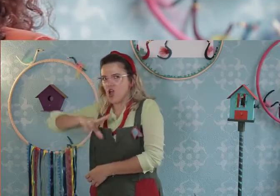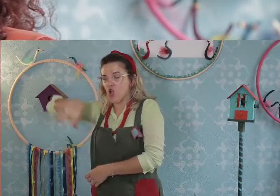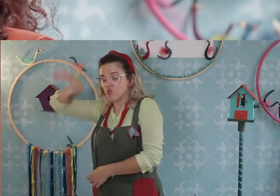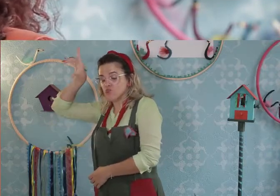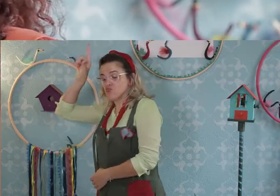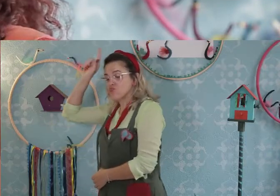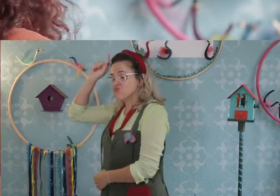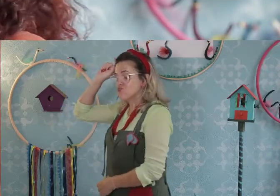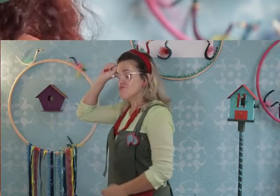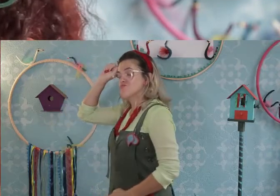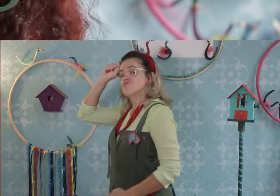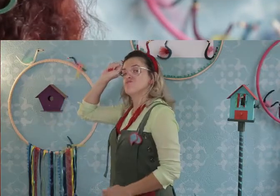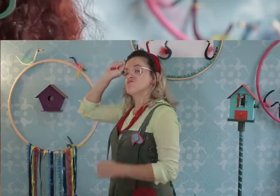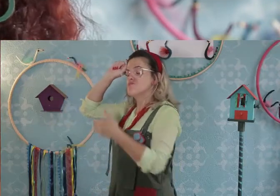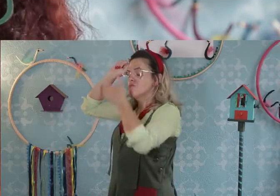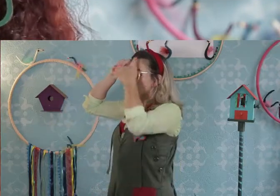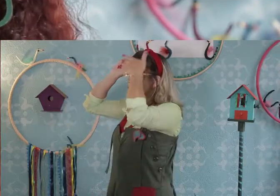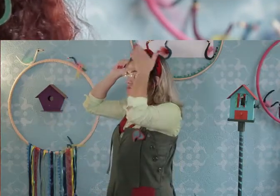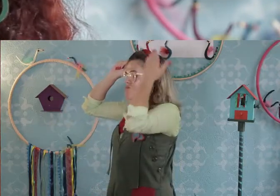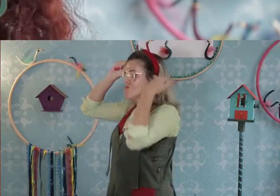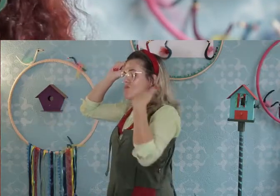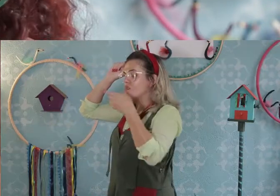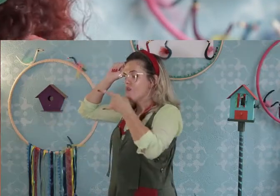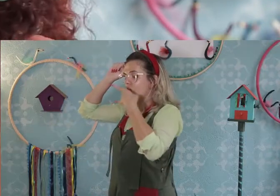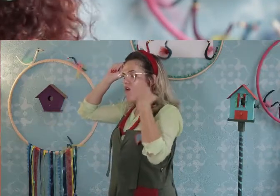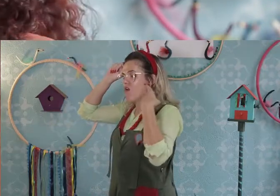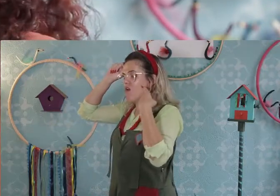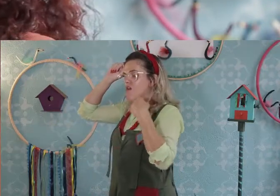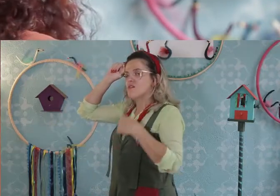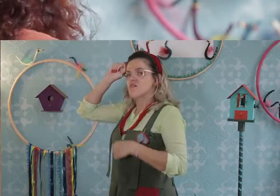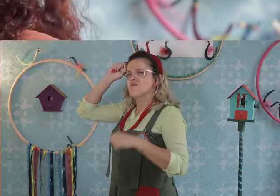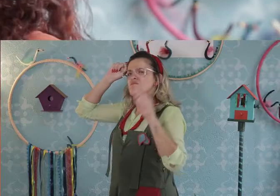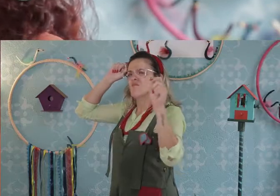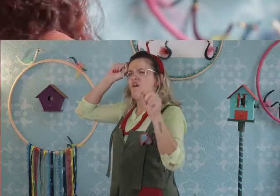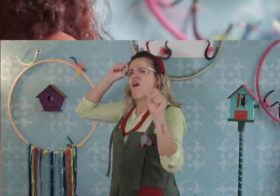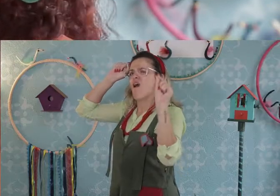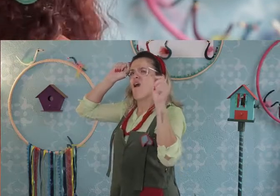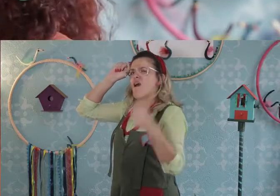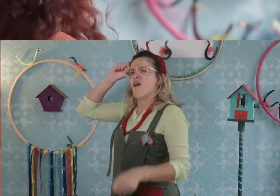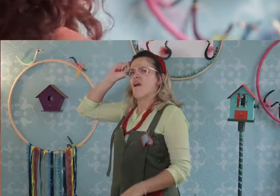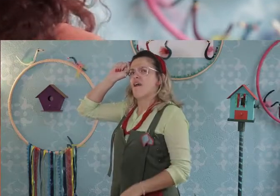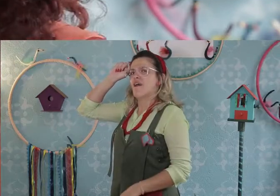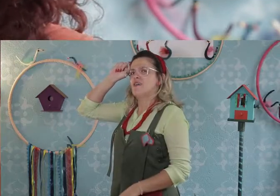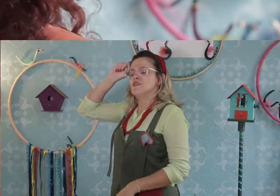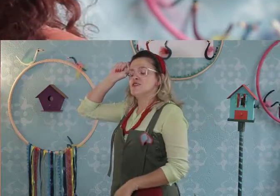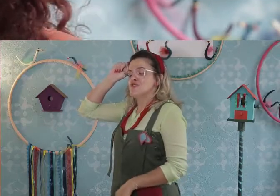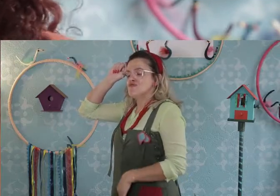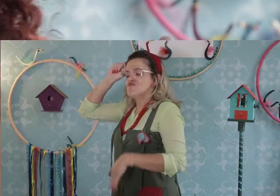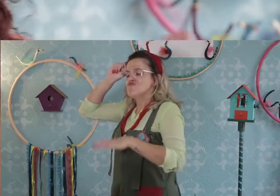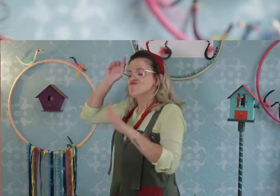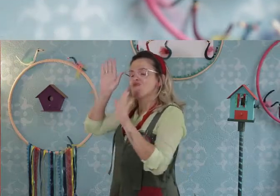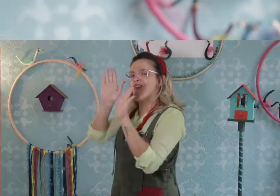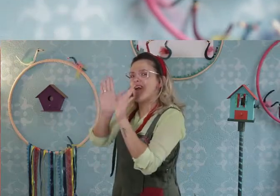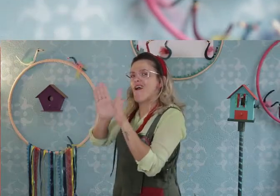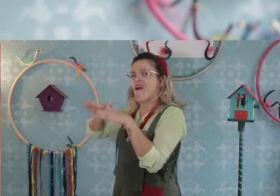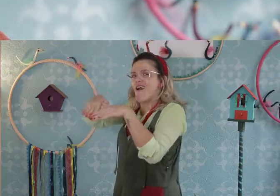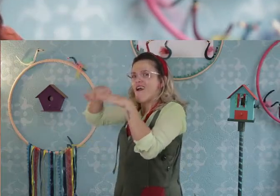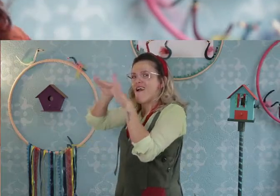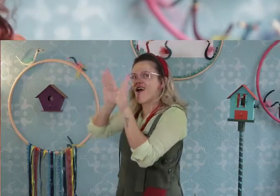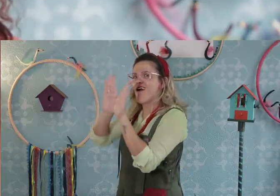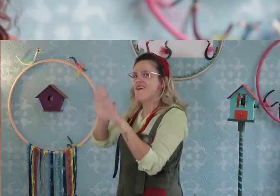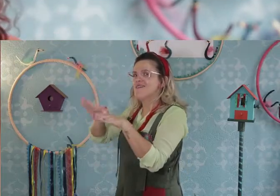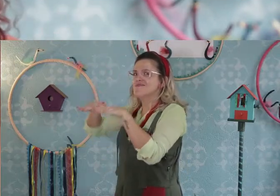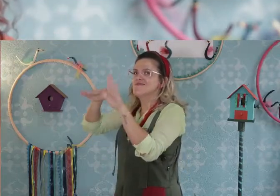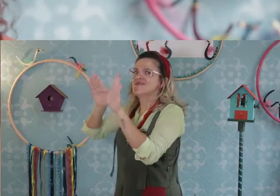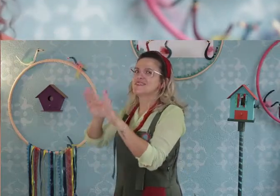de lado. Ela foi fantasiada de um tal moço, seu Boto, conhecido por aí por